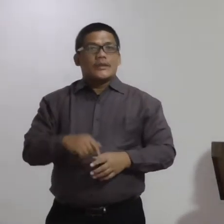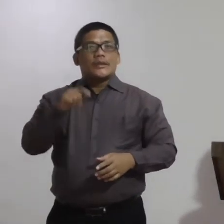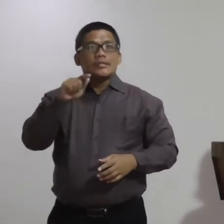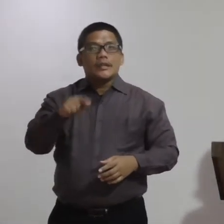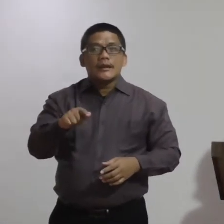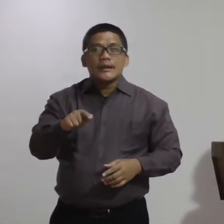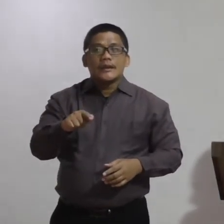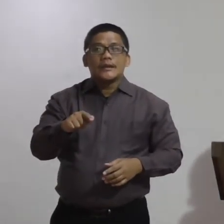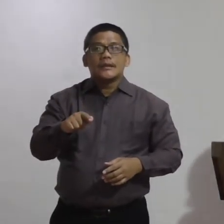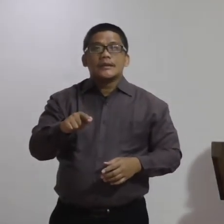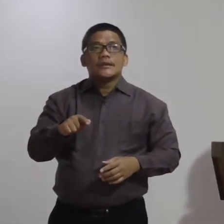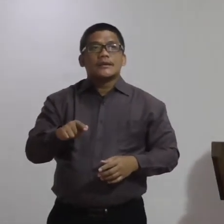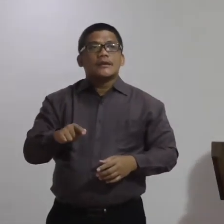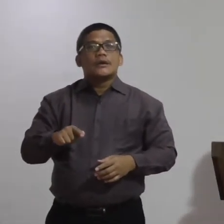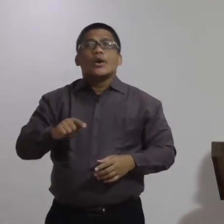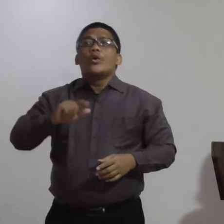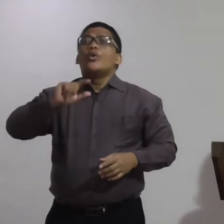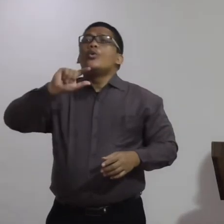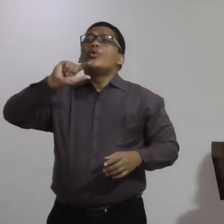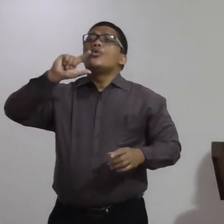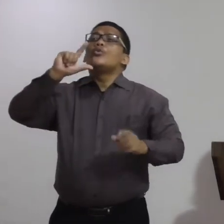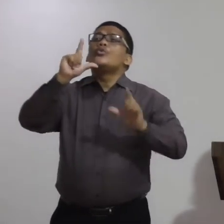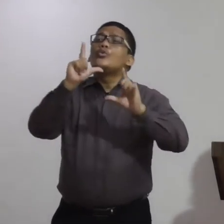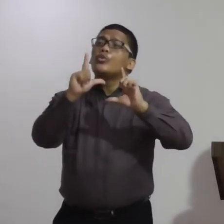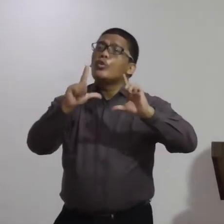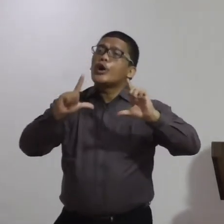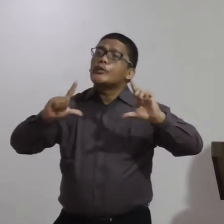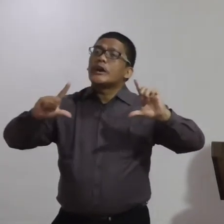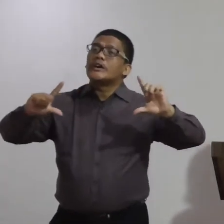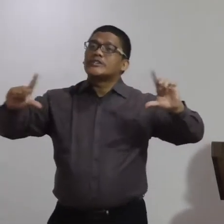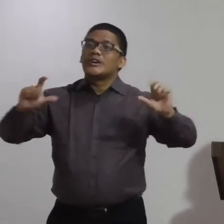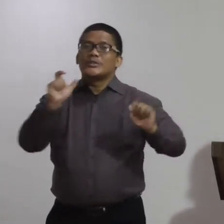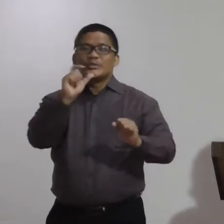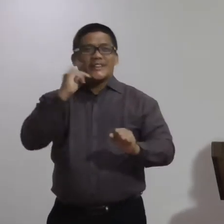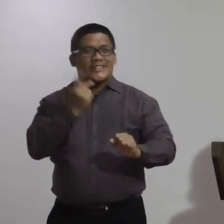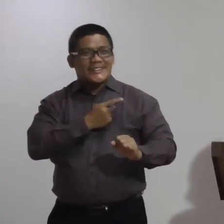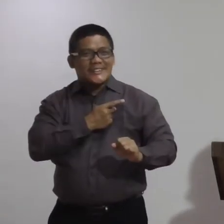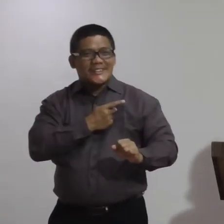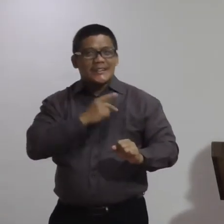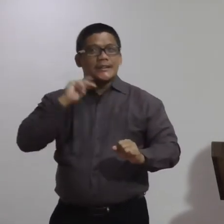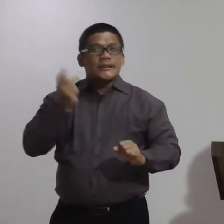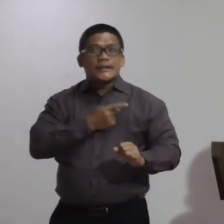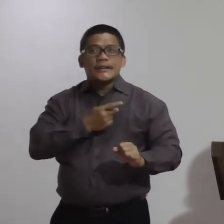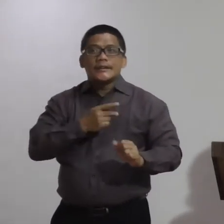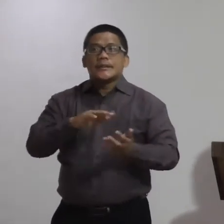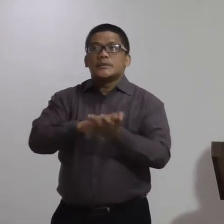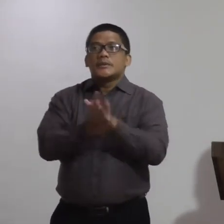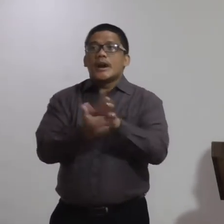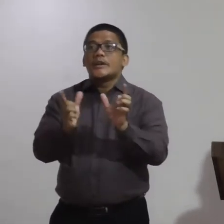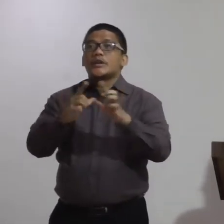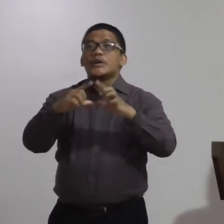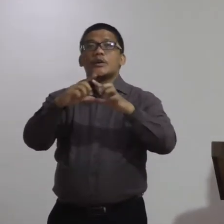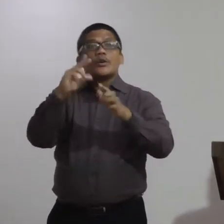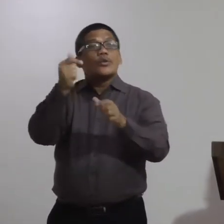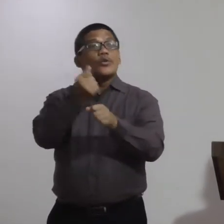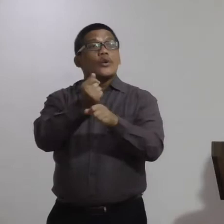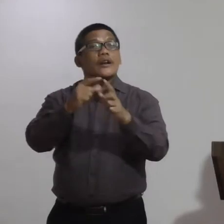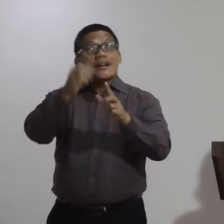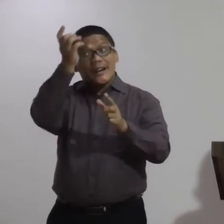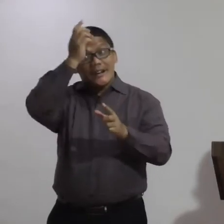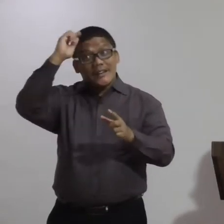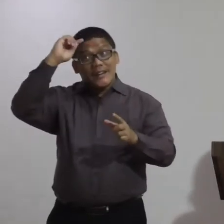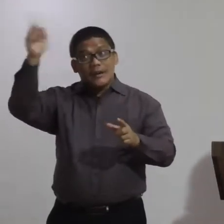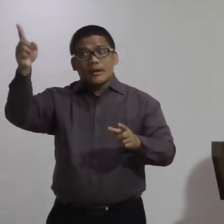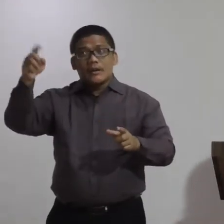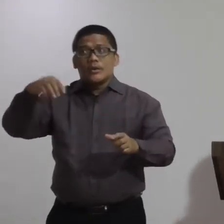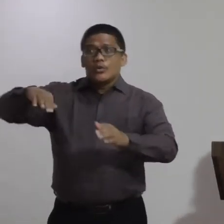sesuatu yang luar biasa bagi kita, Bapak. Ya, kalau kita menjadi warga kerajaan Allah, kita adalah sebenarnya dulu